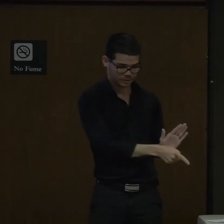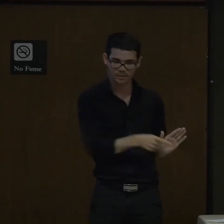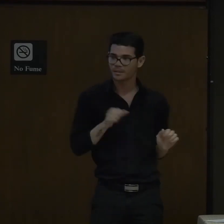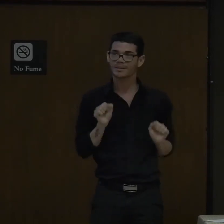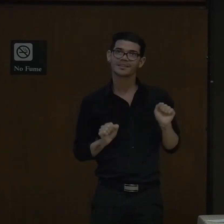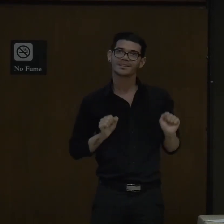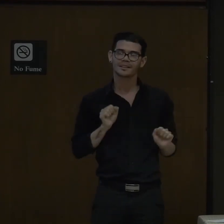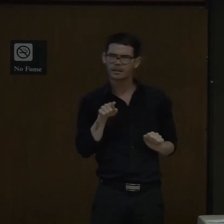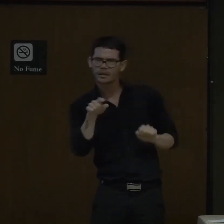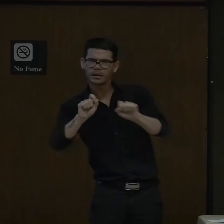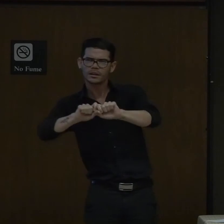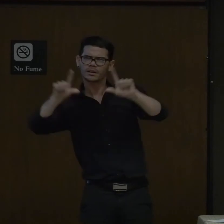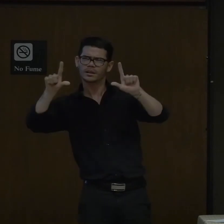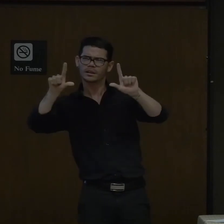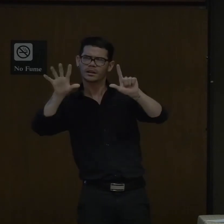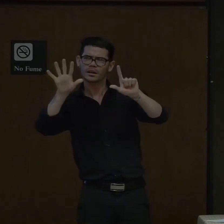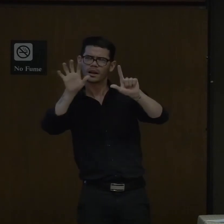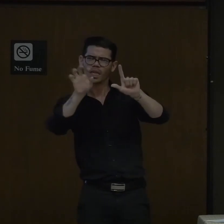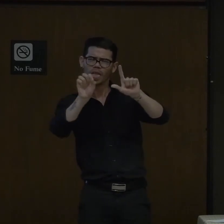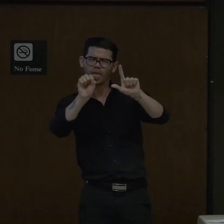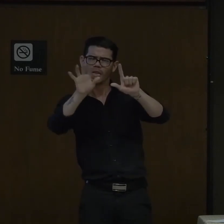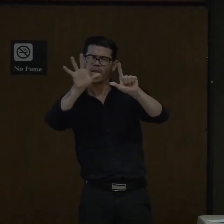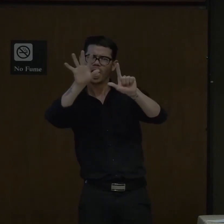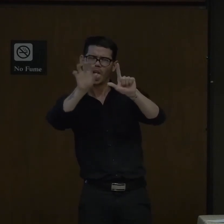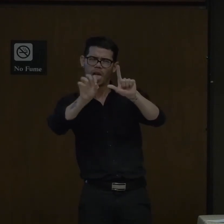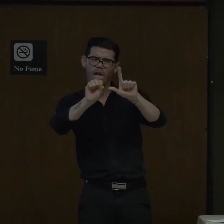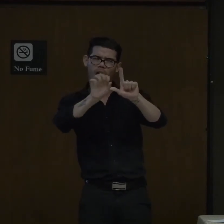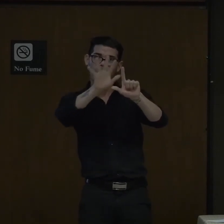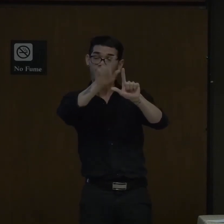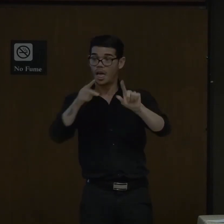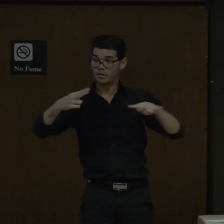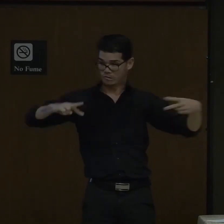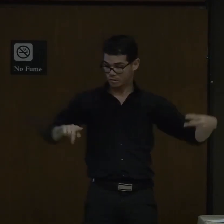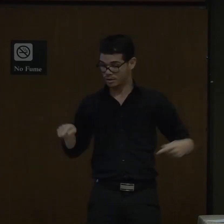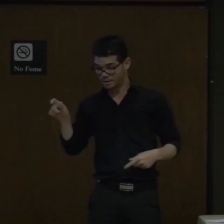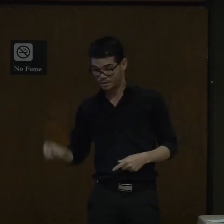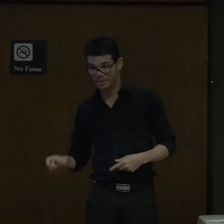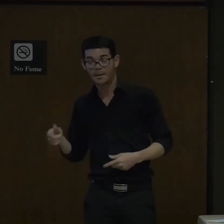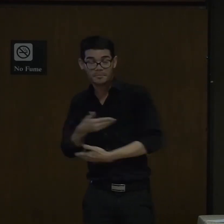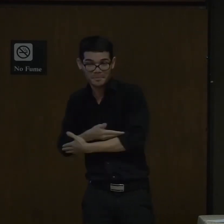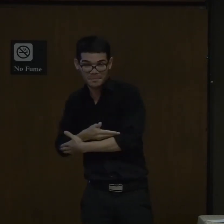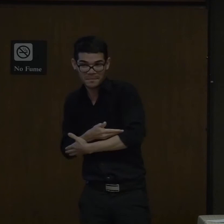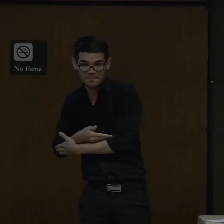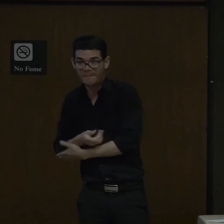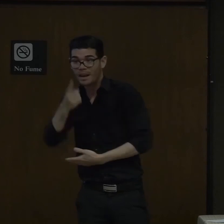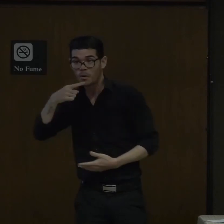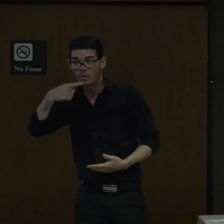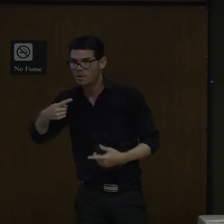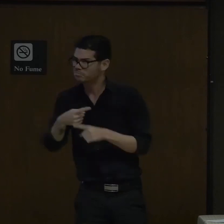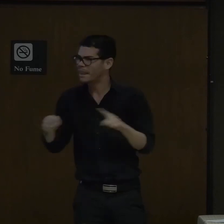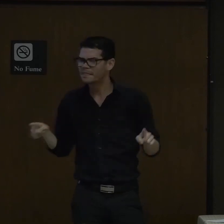Hay diferencia entre el cerebro de los bebés bilingües y los monolingües. Que afectan